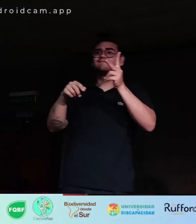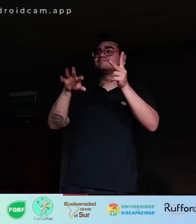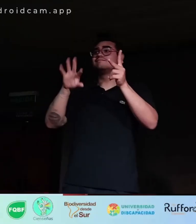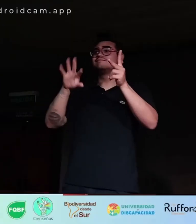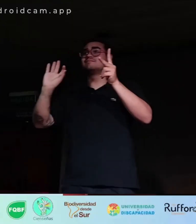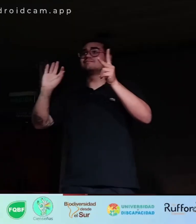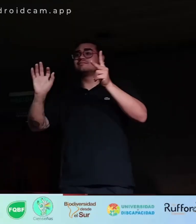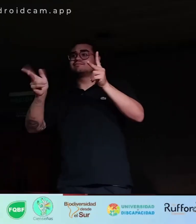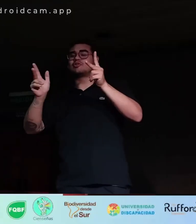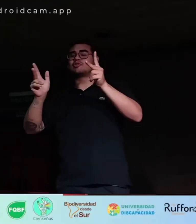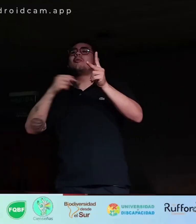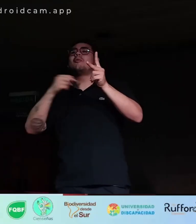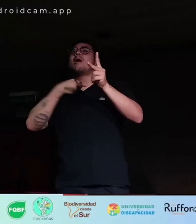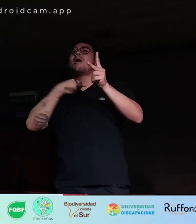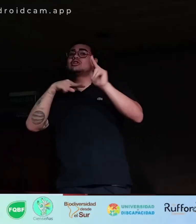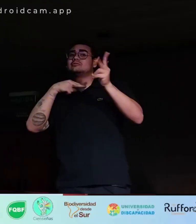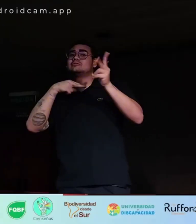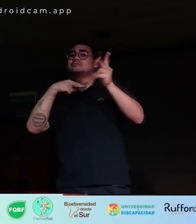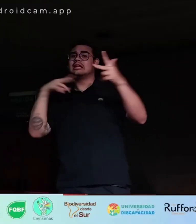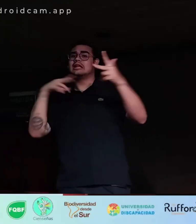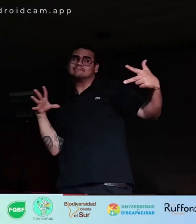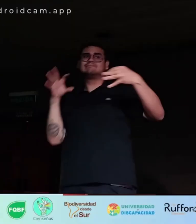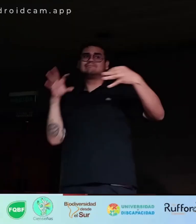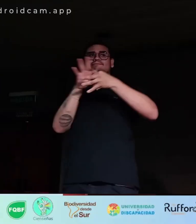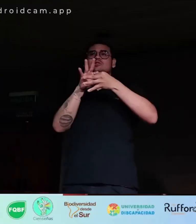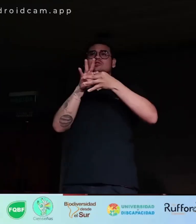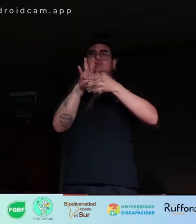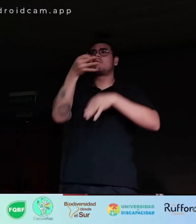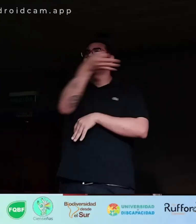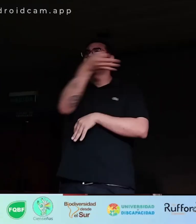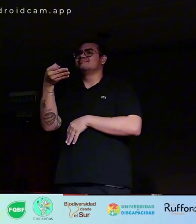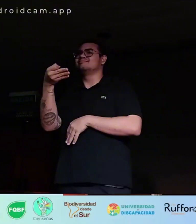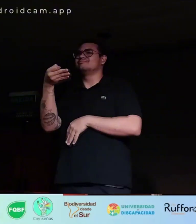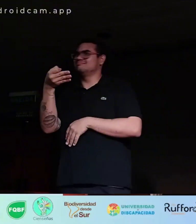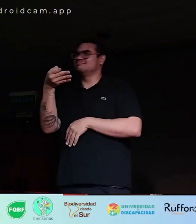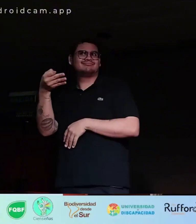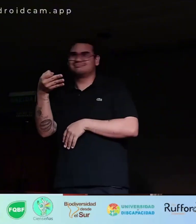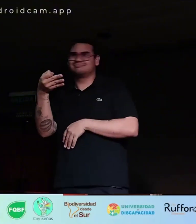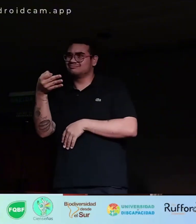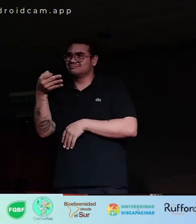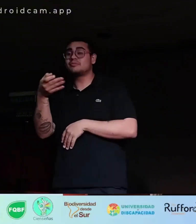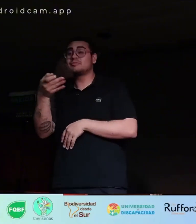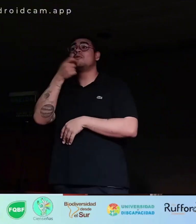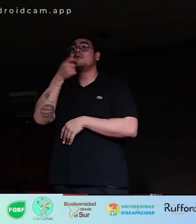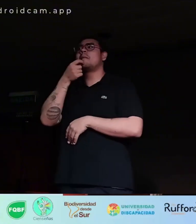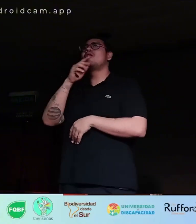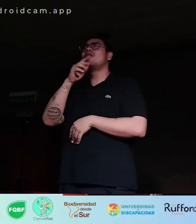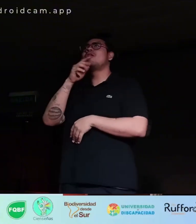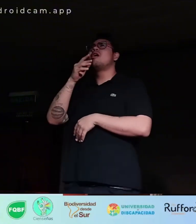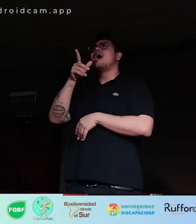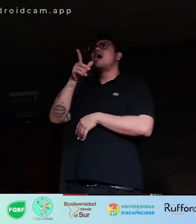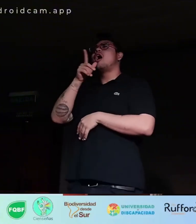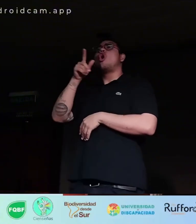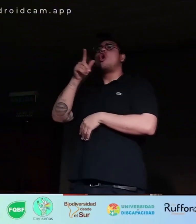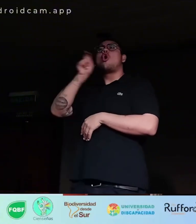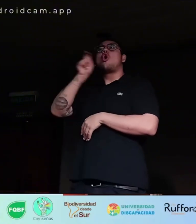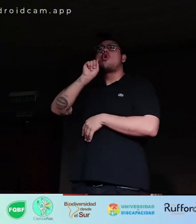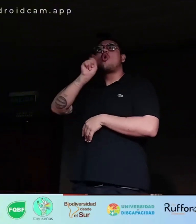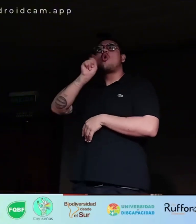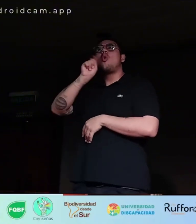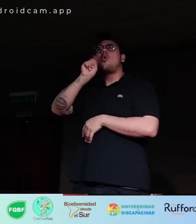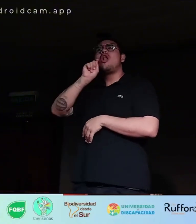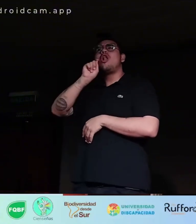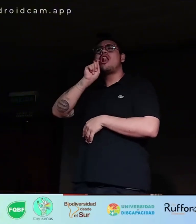internacionales, em, que lo iban a sacar este año, creo, pero lo van a sacar en recién